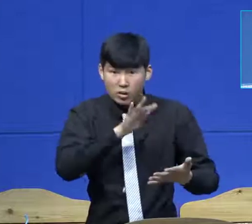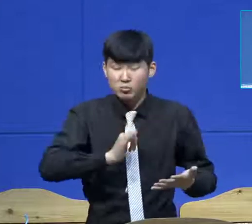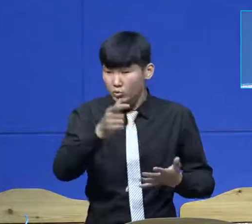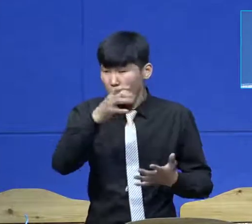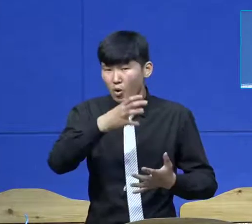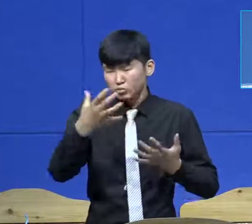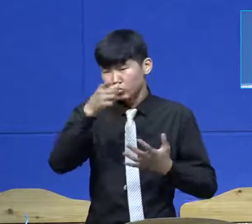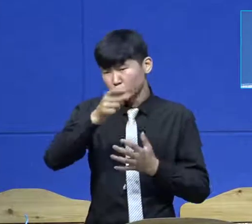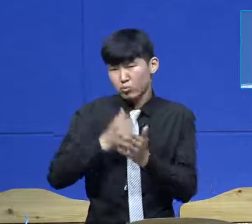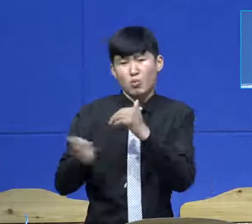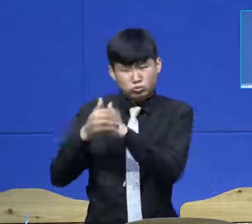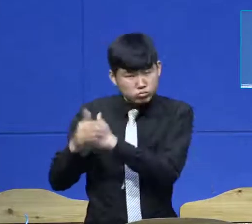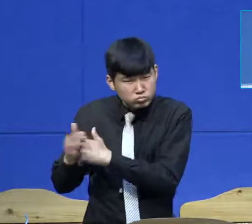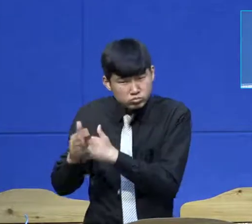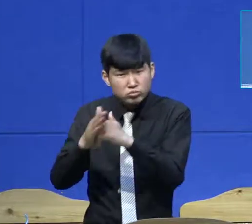үхэж